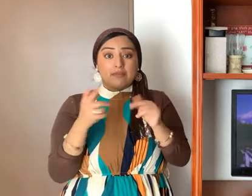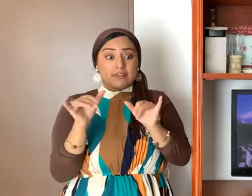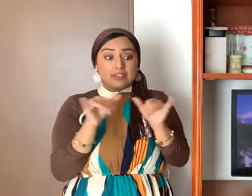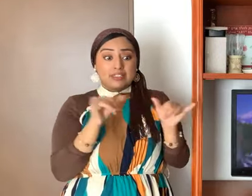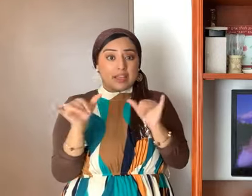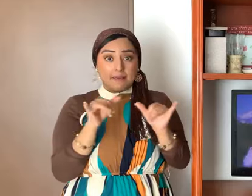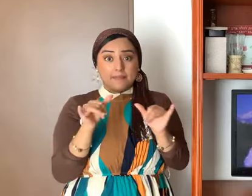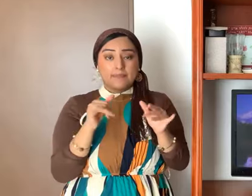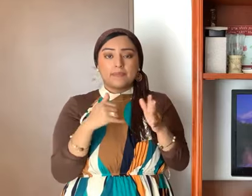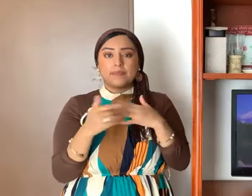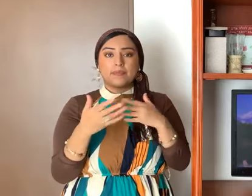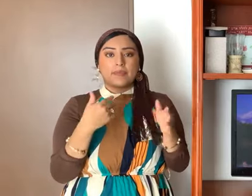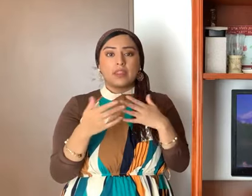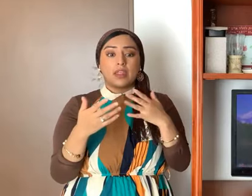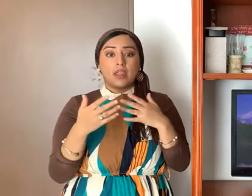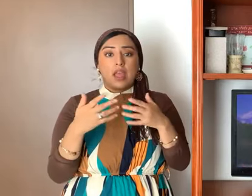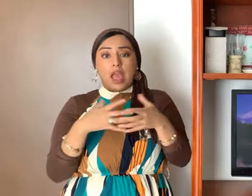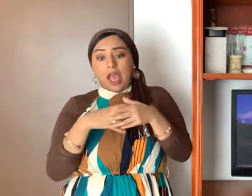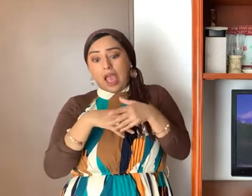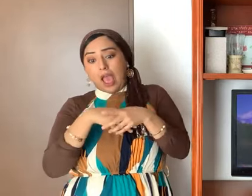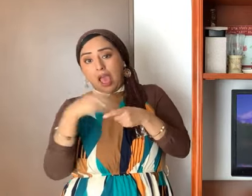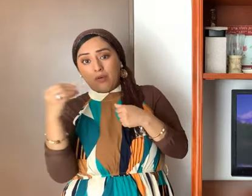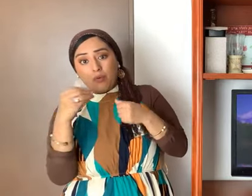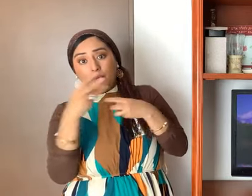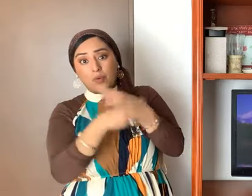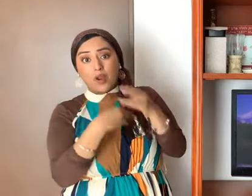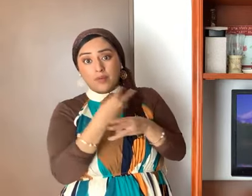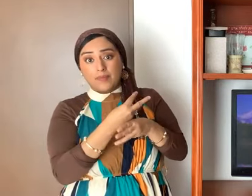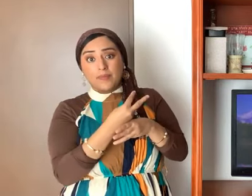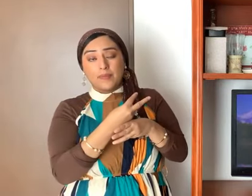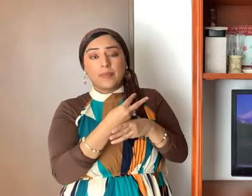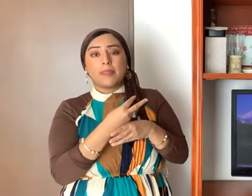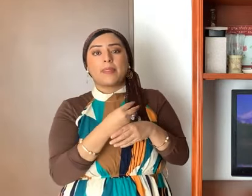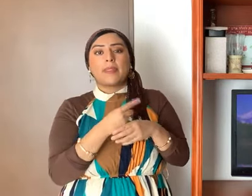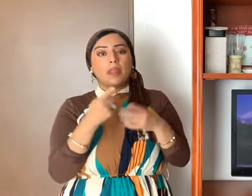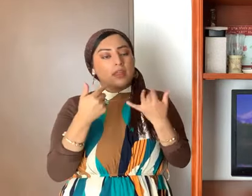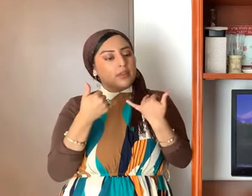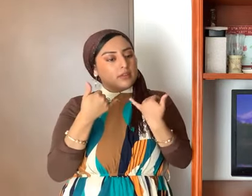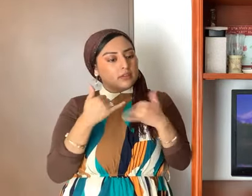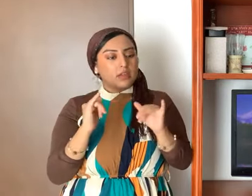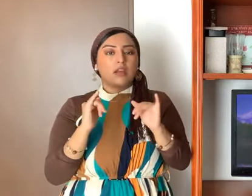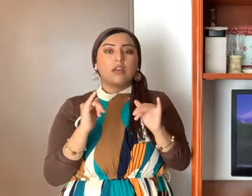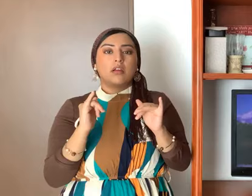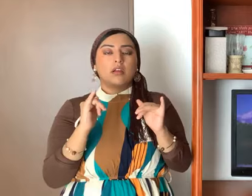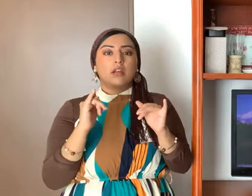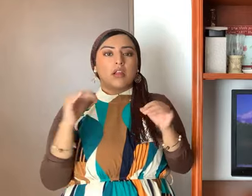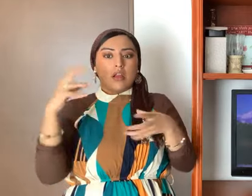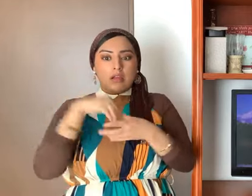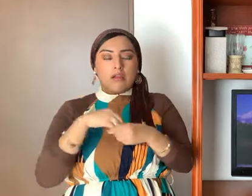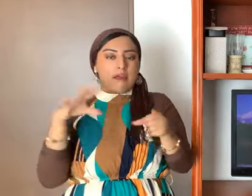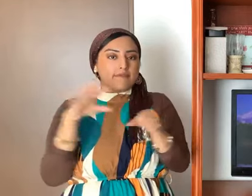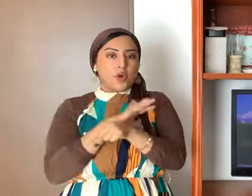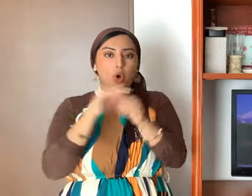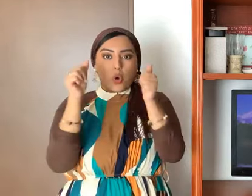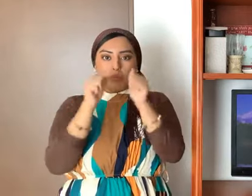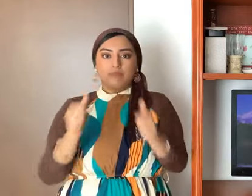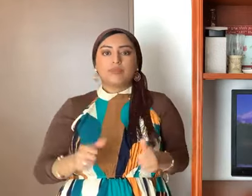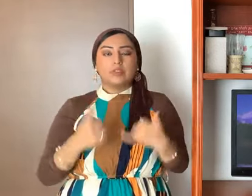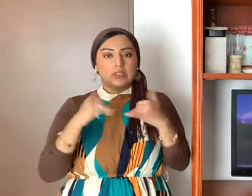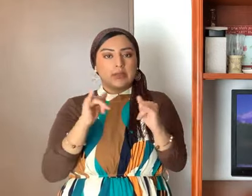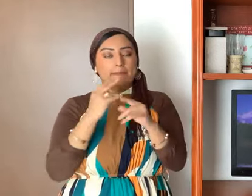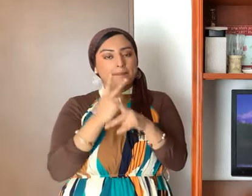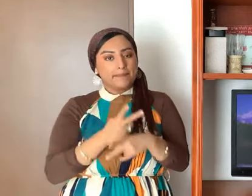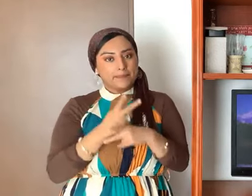igual, aunque dejaste Mesopotamia, es un decir, y ahora estás en Egipto, sigues estando lleno de idolatría.